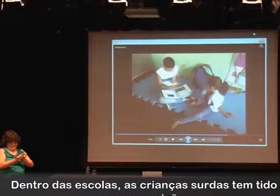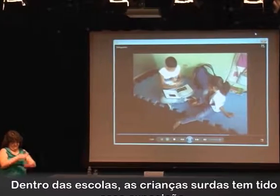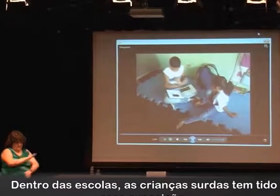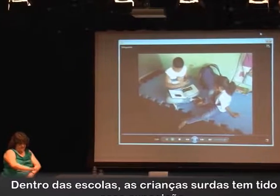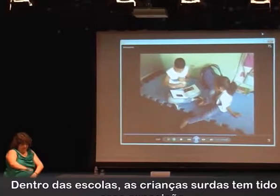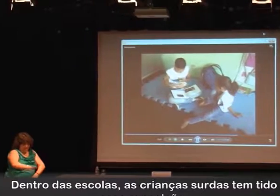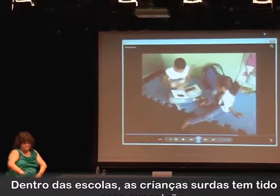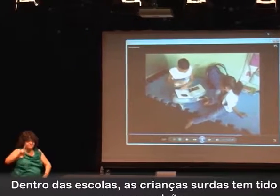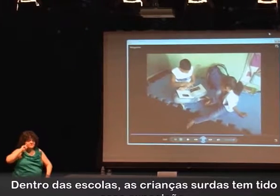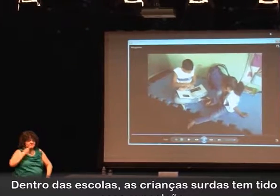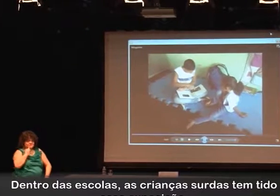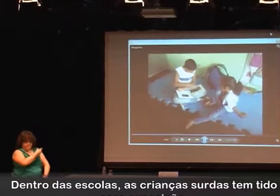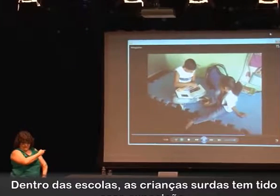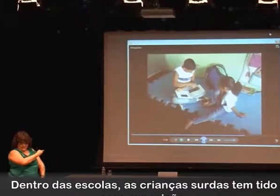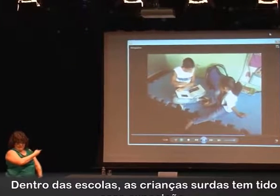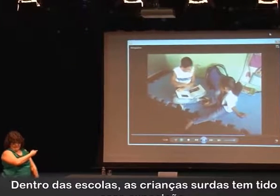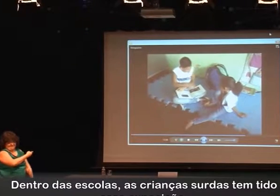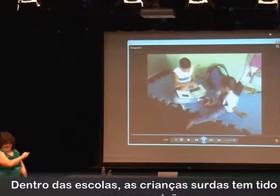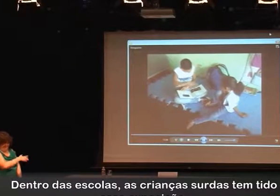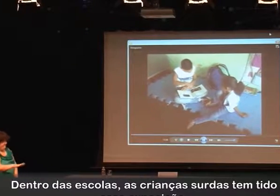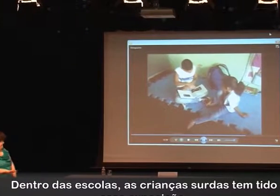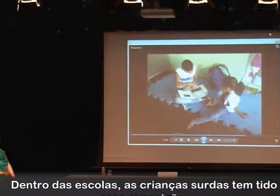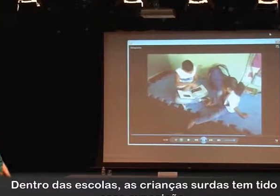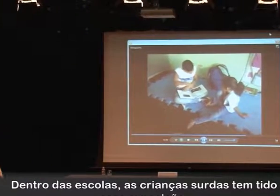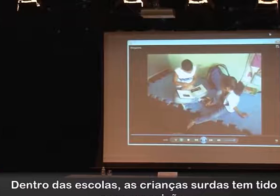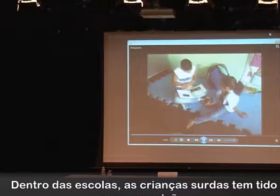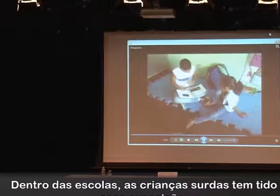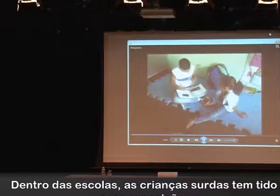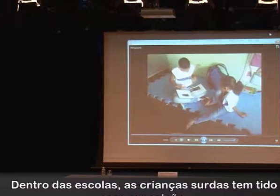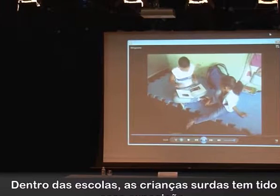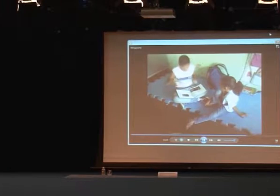Dentro das escolas, as crianças surdas, elas têm tido essa exposição.